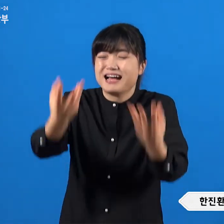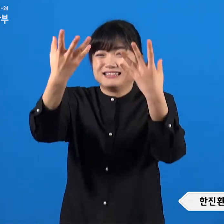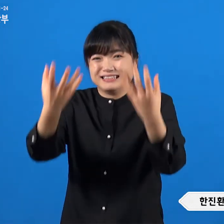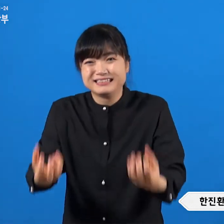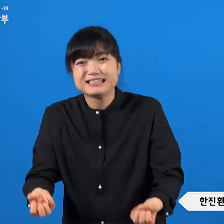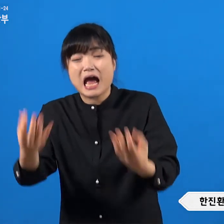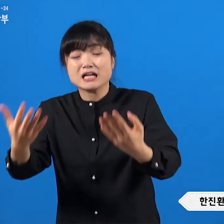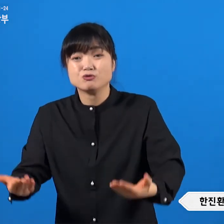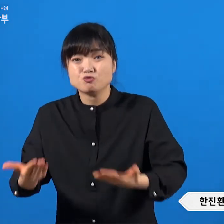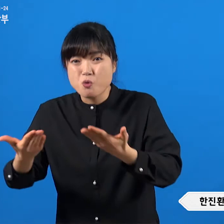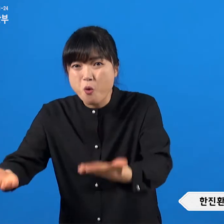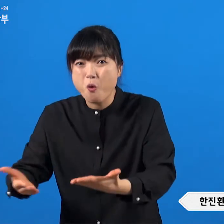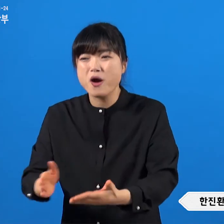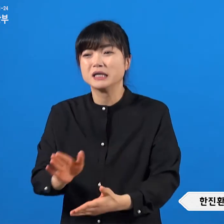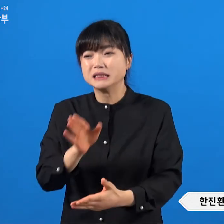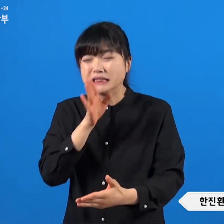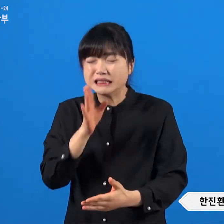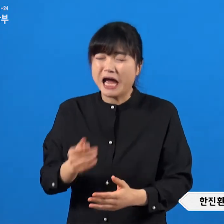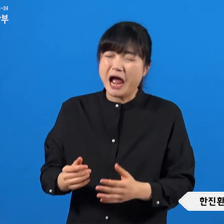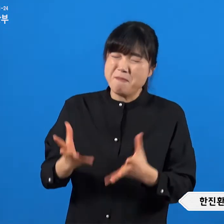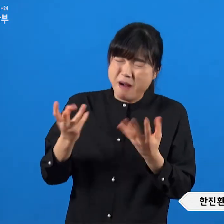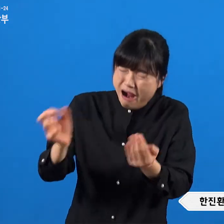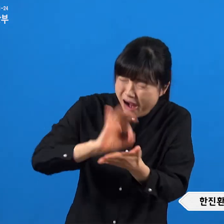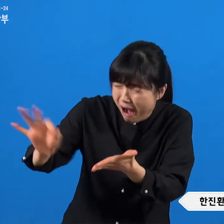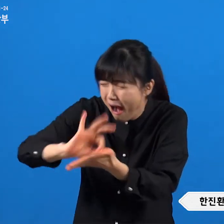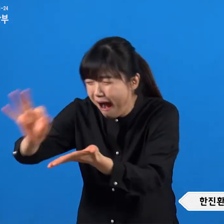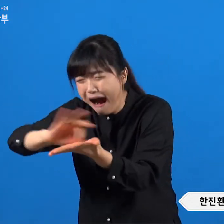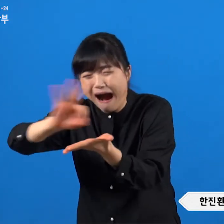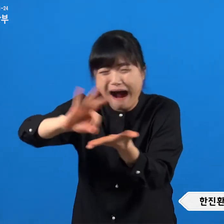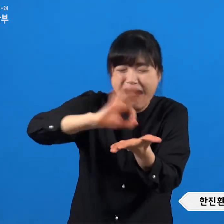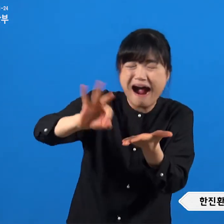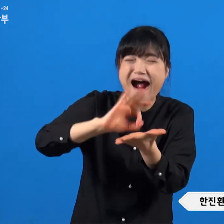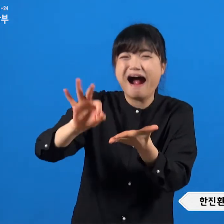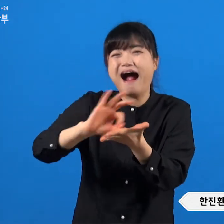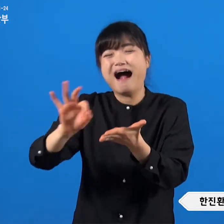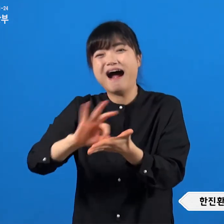베풀어주고 진짜 해퍼도 그렇게 해플 수가 없습니다.